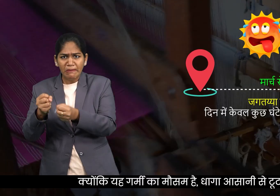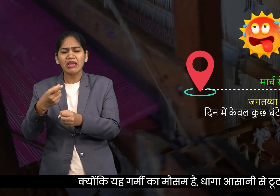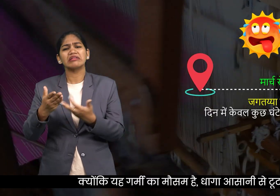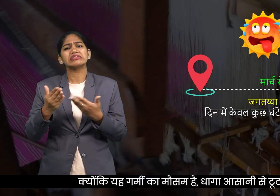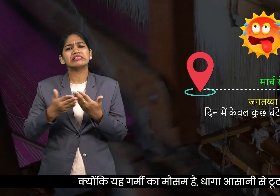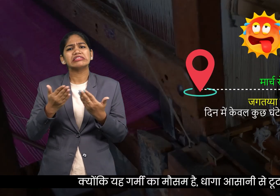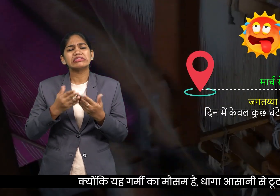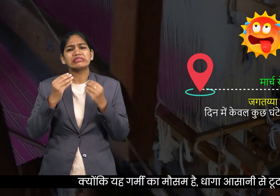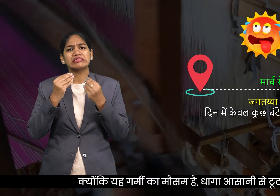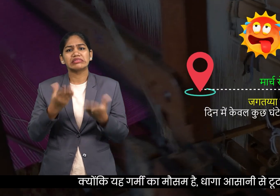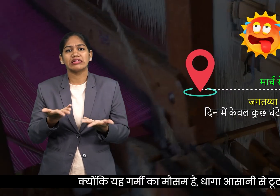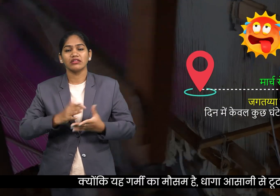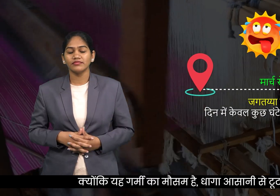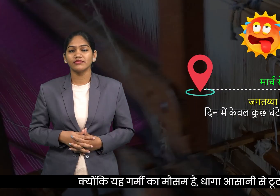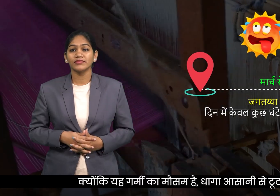है।